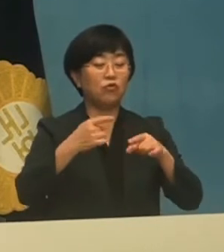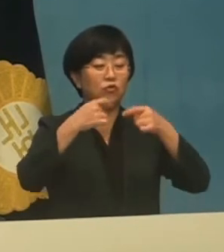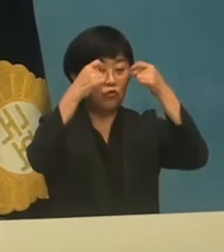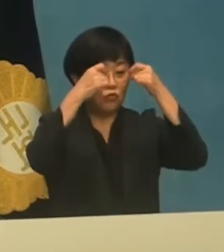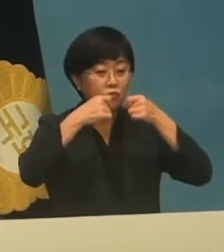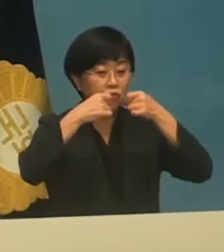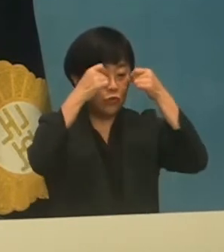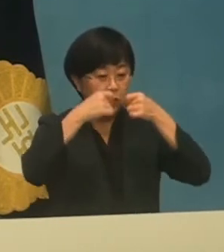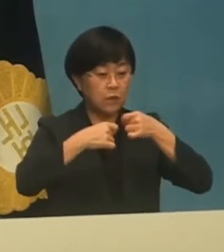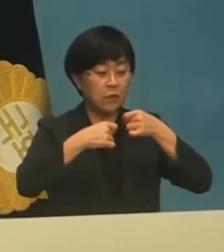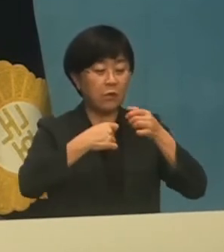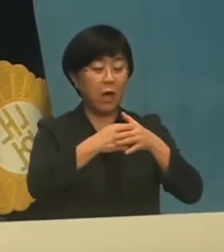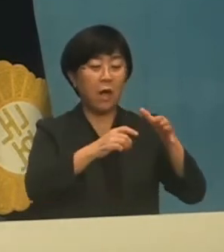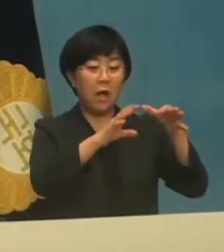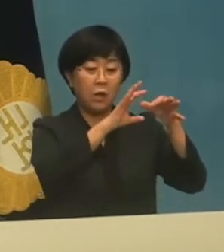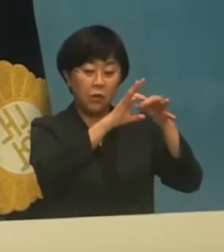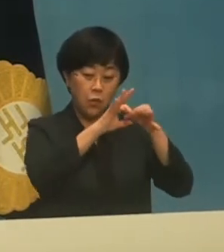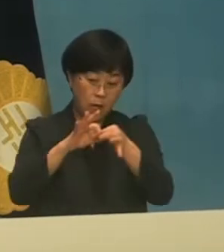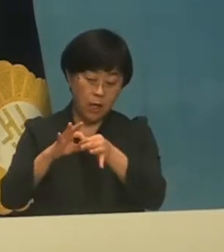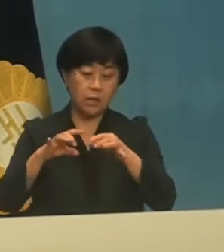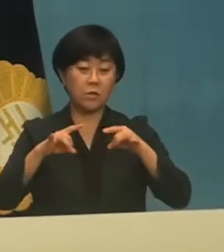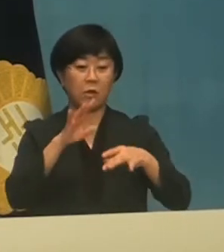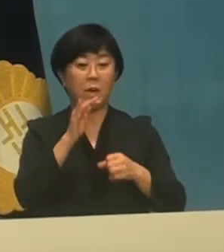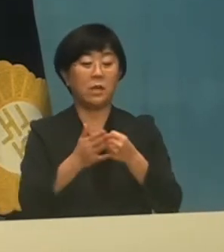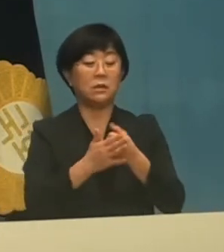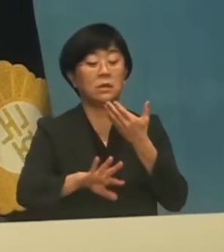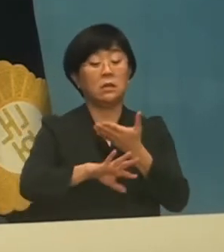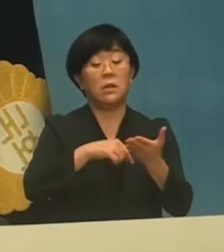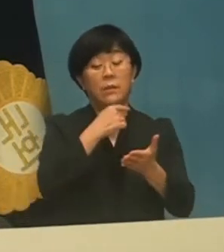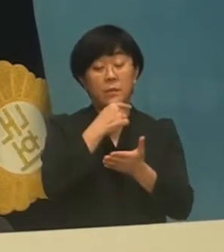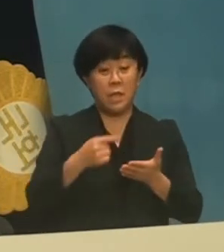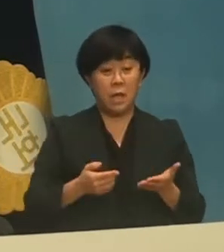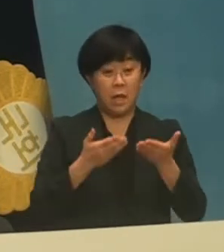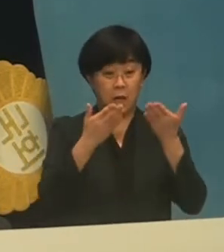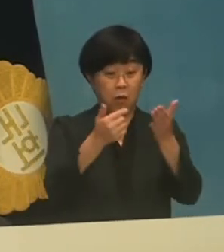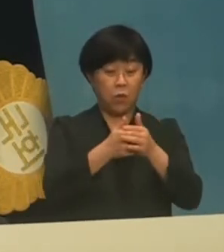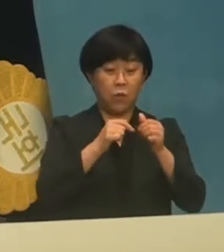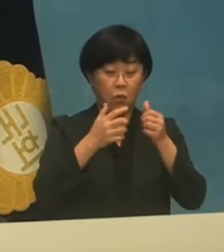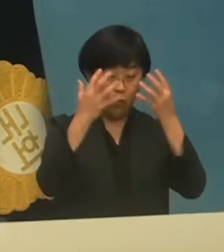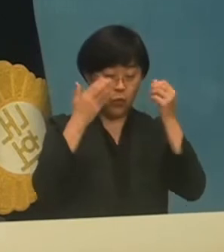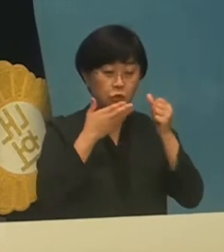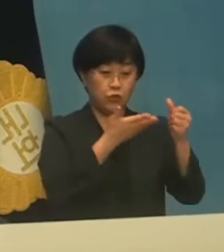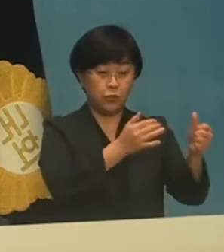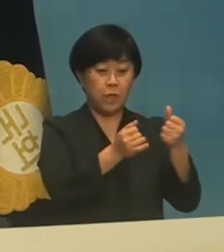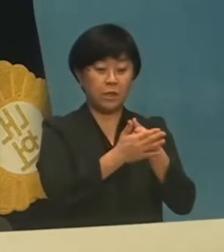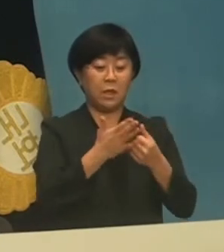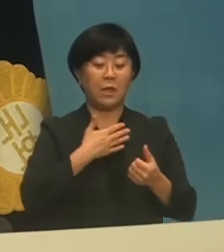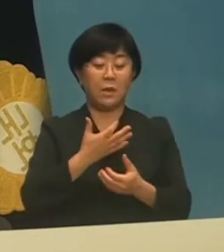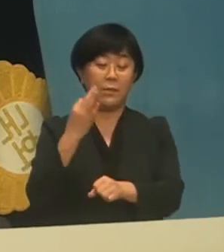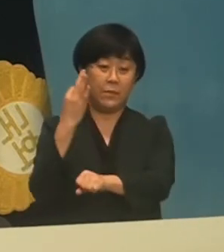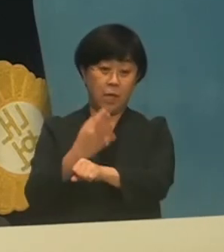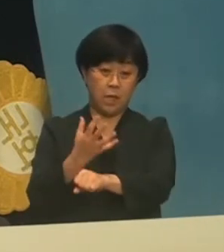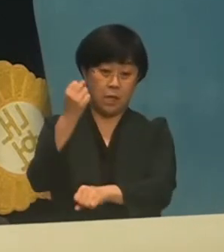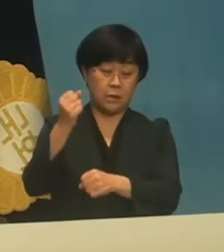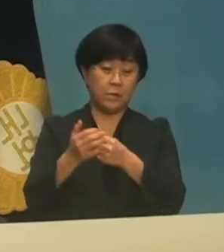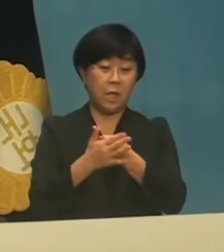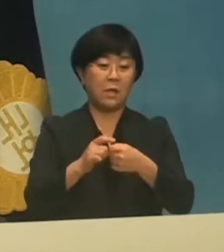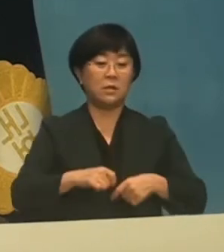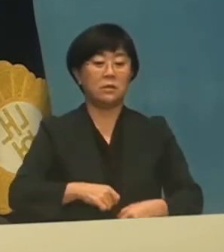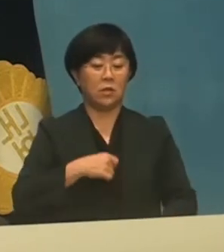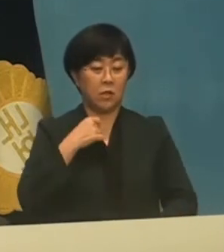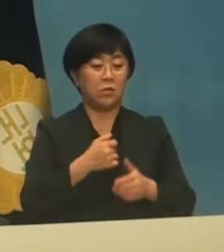말했습니다. 다른 사람들의 일방적 피해와 고통을 강요하면서 내가 누리는 편리함은